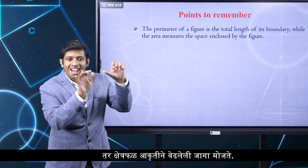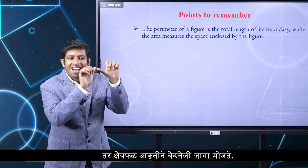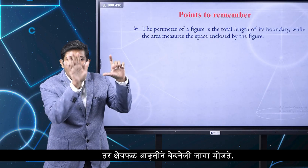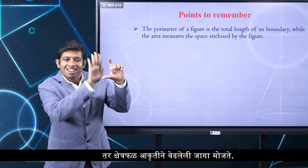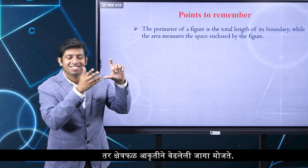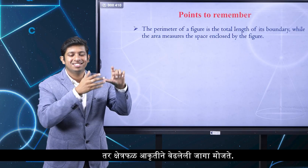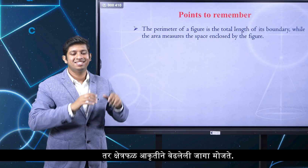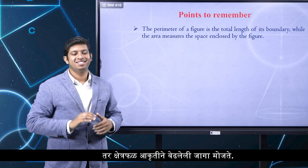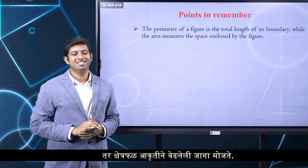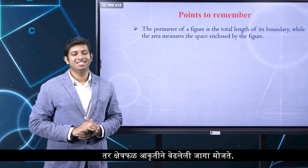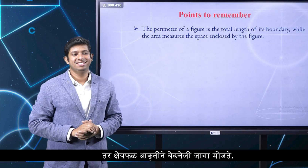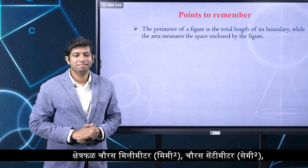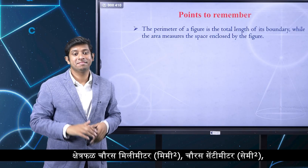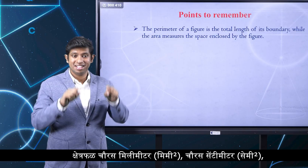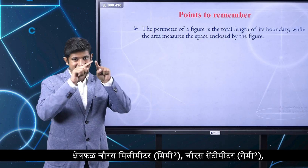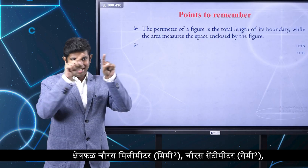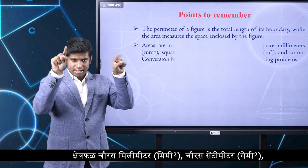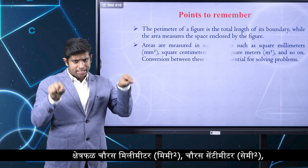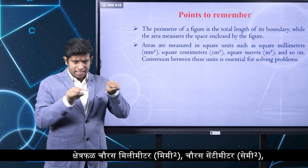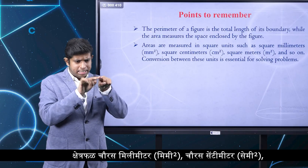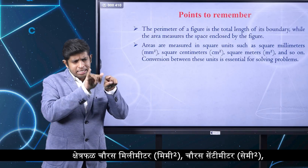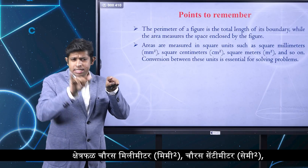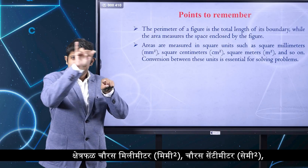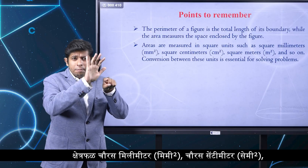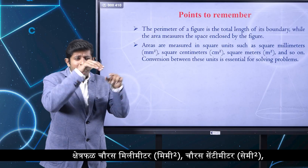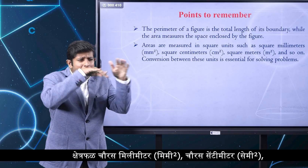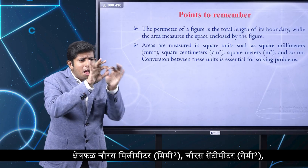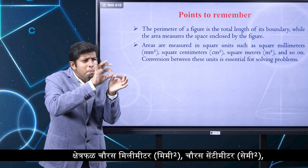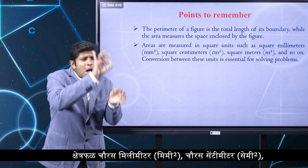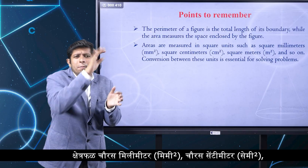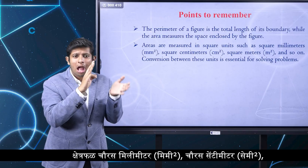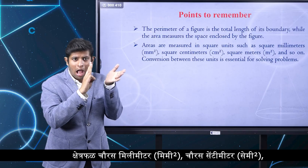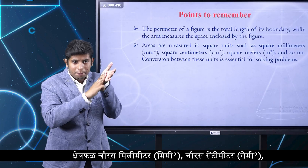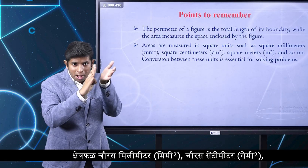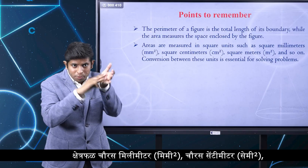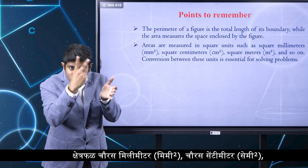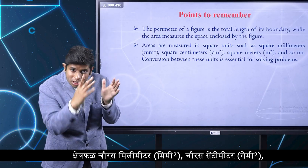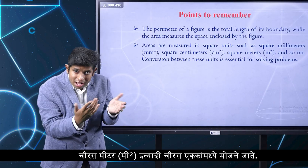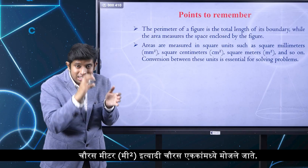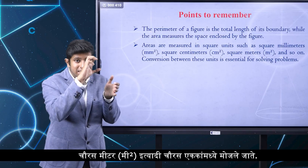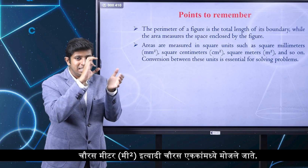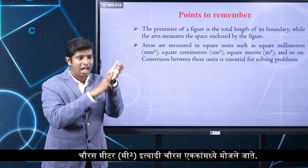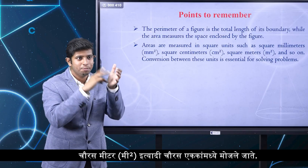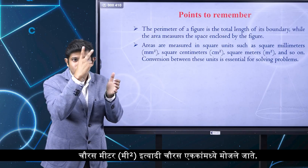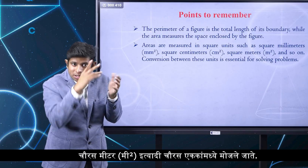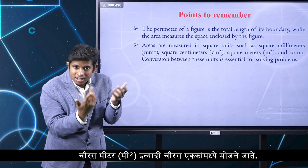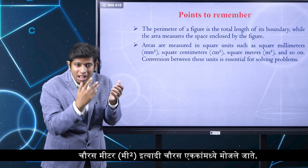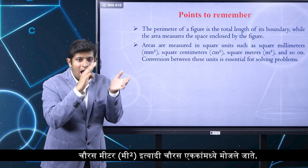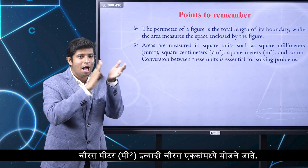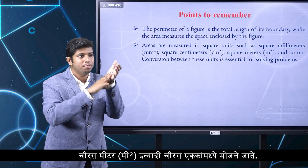वेढलेली जागा मोजते. क्षेत्रफळ चौरस मिलीमीटर, चौरस सेंटीमीटर, चौरस मीटर इत्यादी